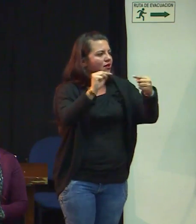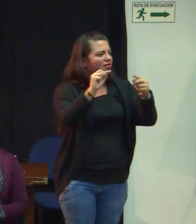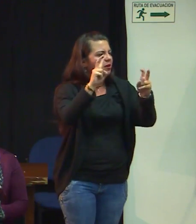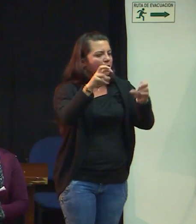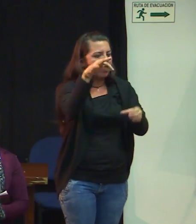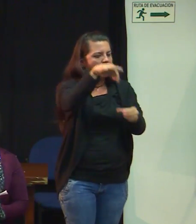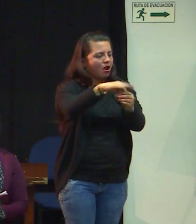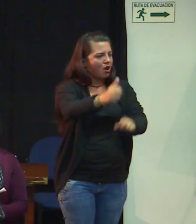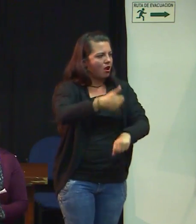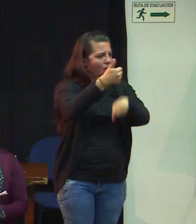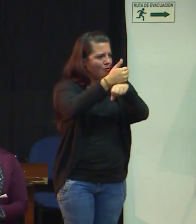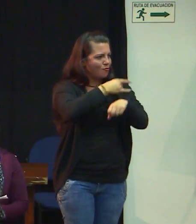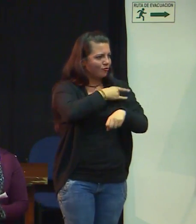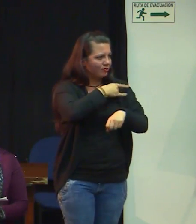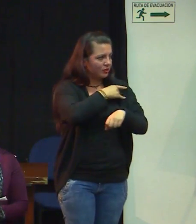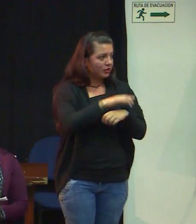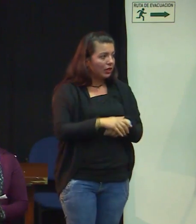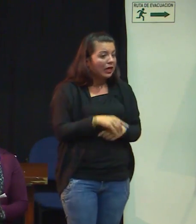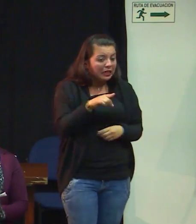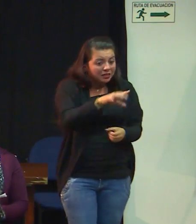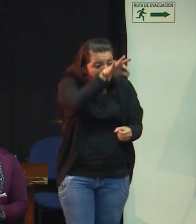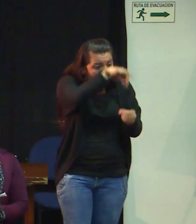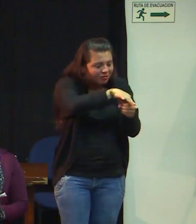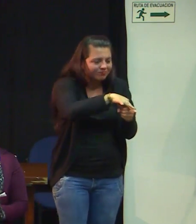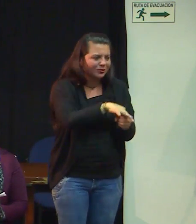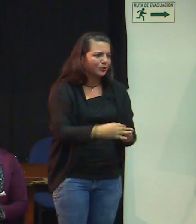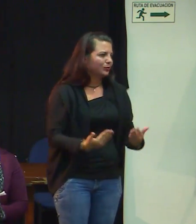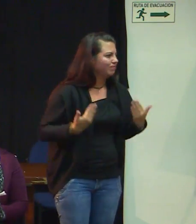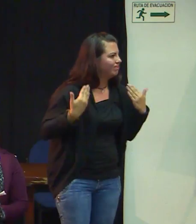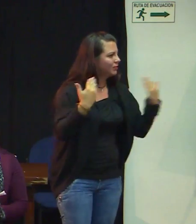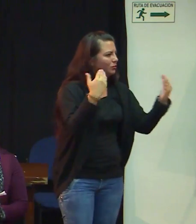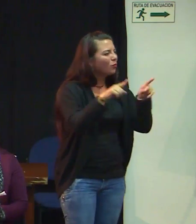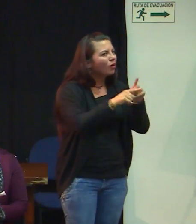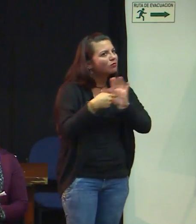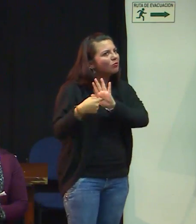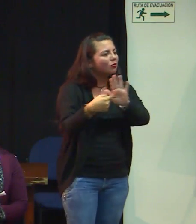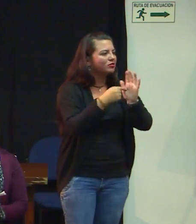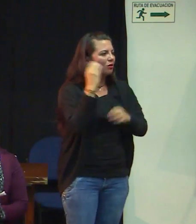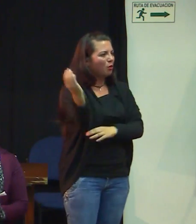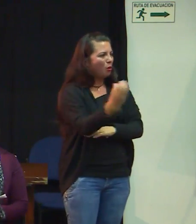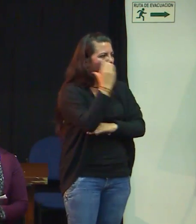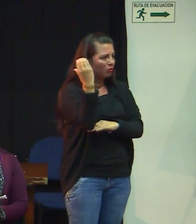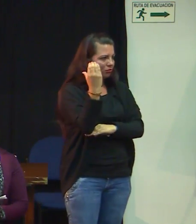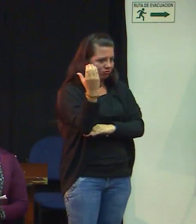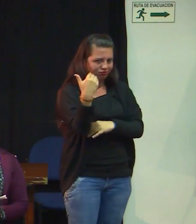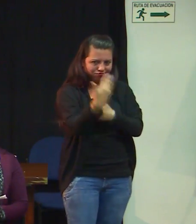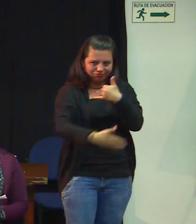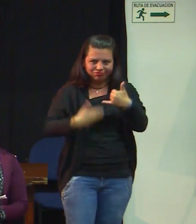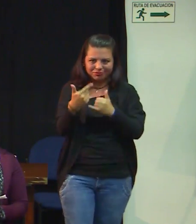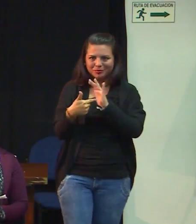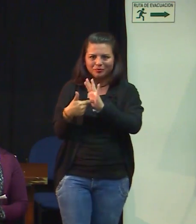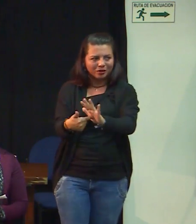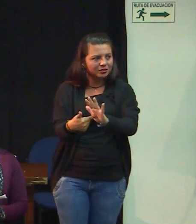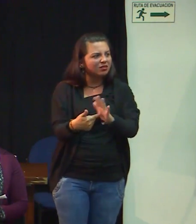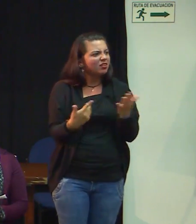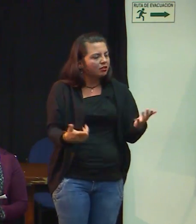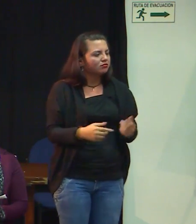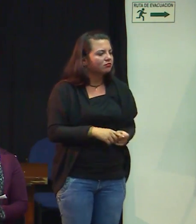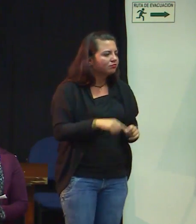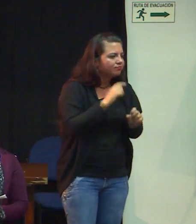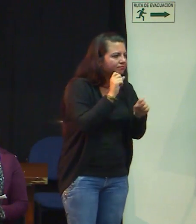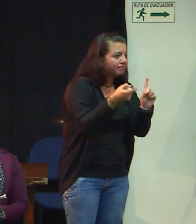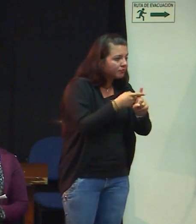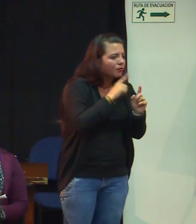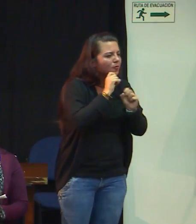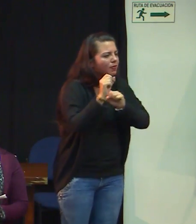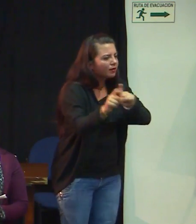universidad. Una elección que fue un ejemplo para el país completo, un ejemplo que fue de una consulta que se